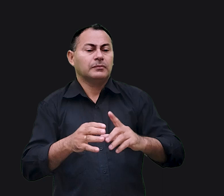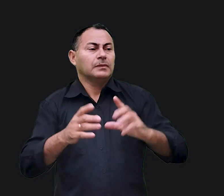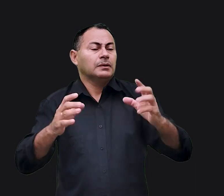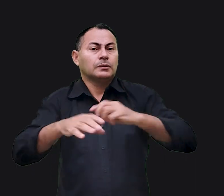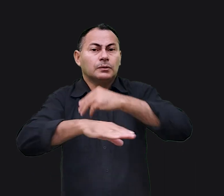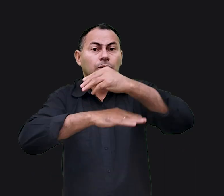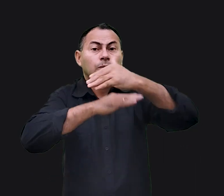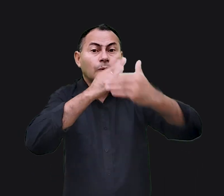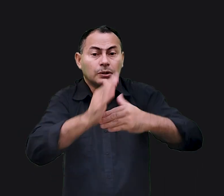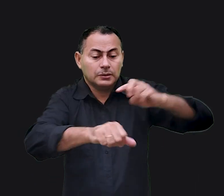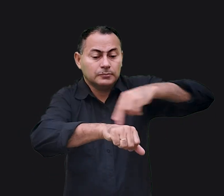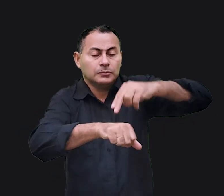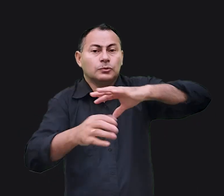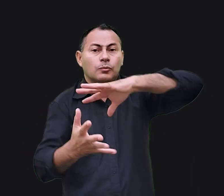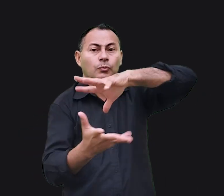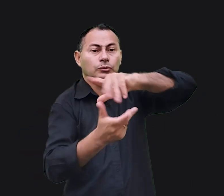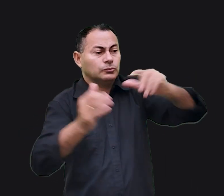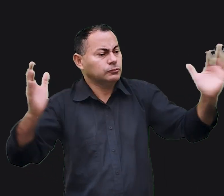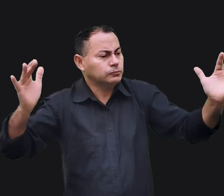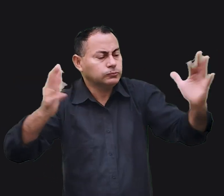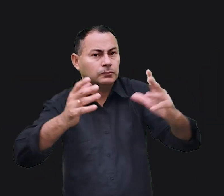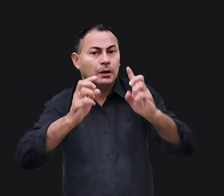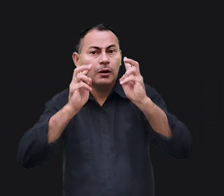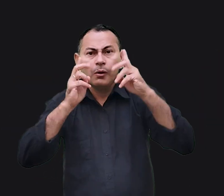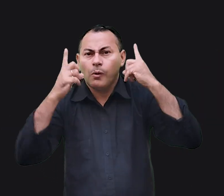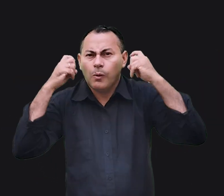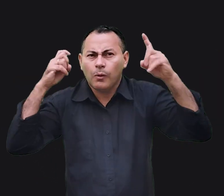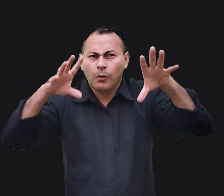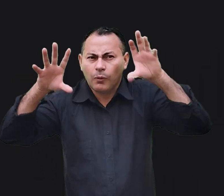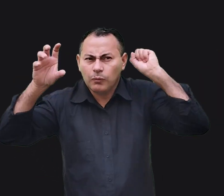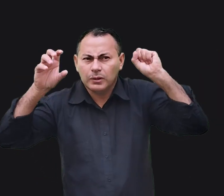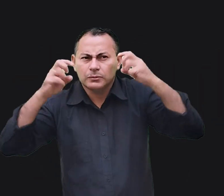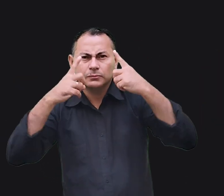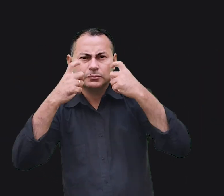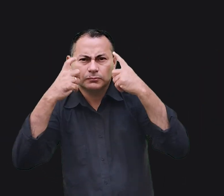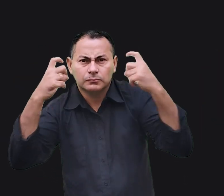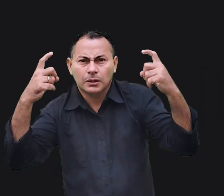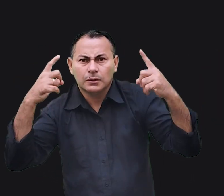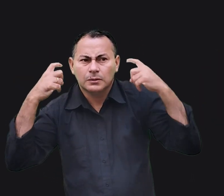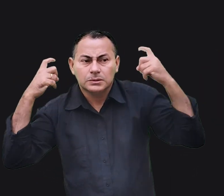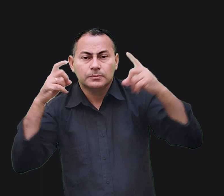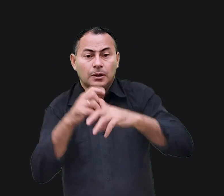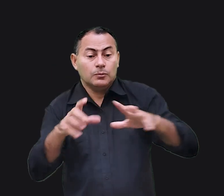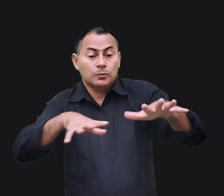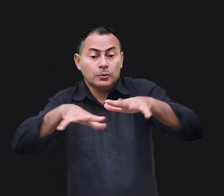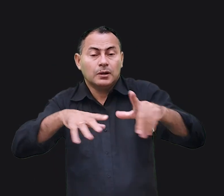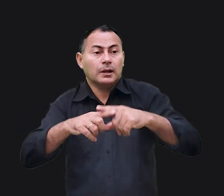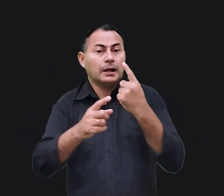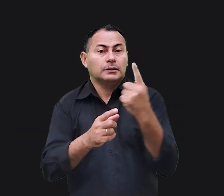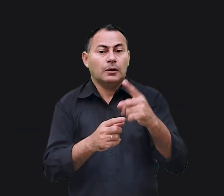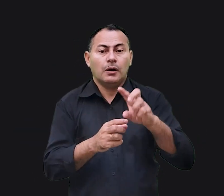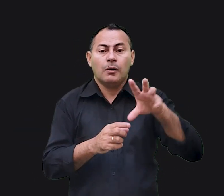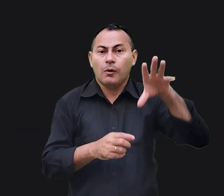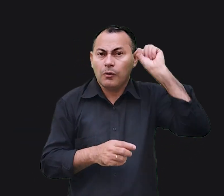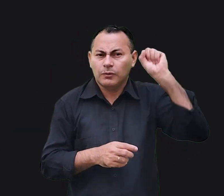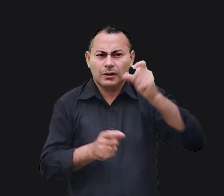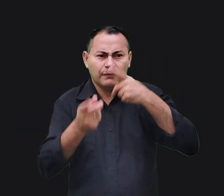as nações do mundo. Ouvindo-se o som, ajuntou-se uma multidão que ficou perplexa, pois cada um os ouvia falar em sua